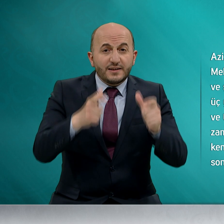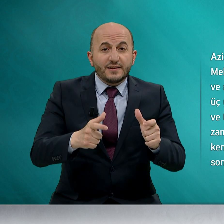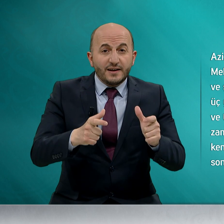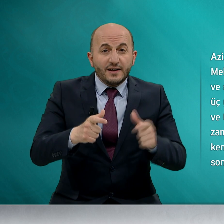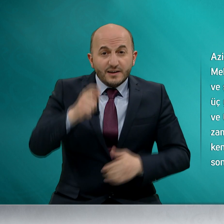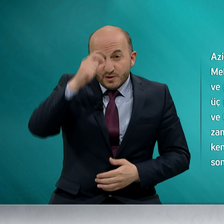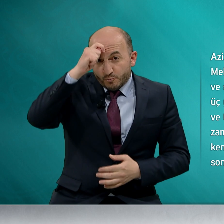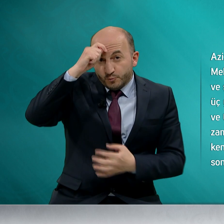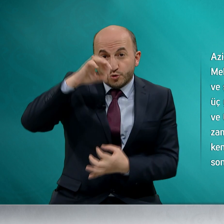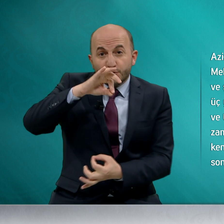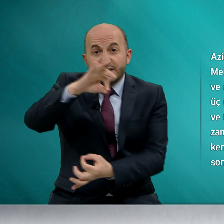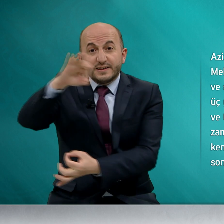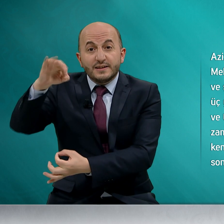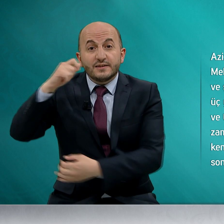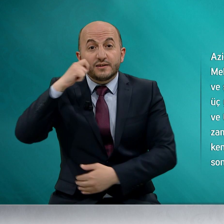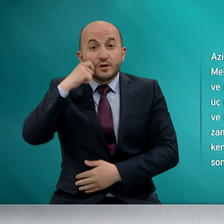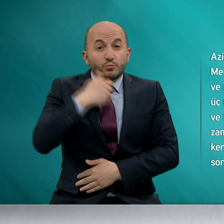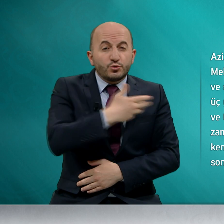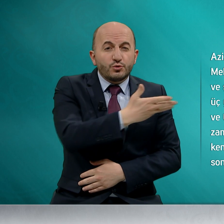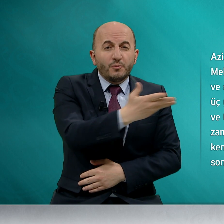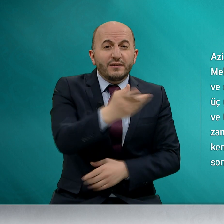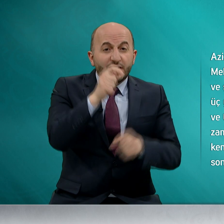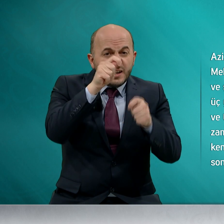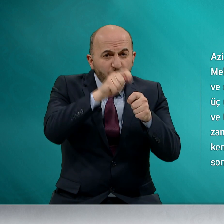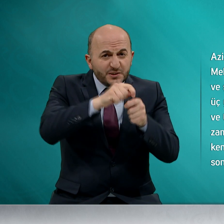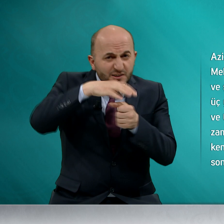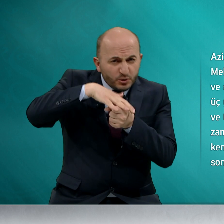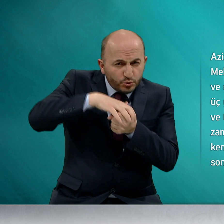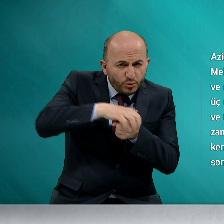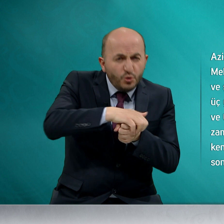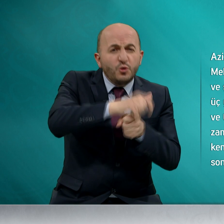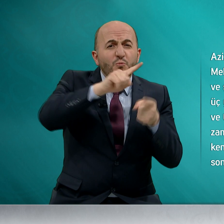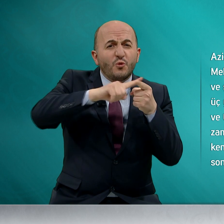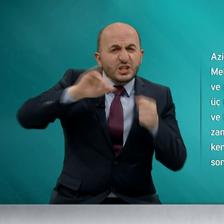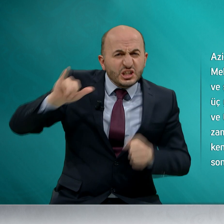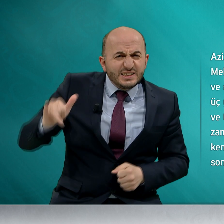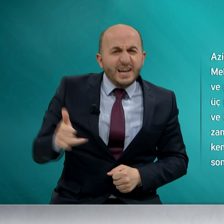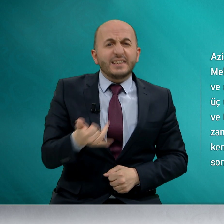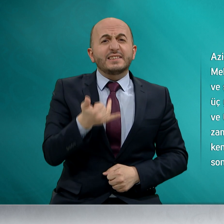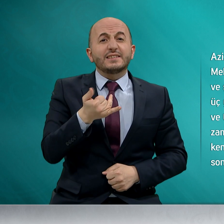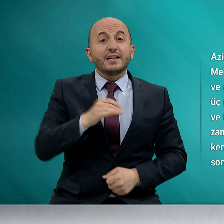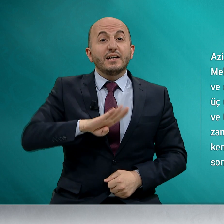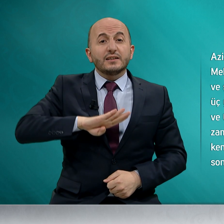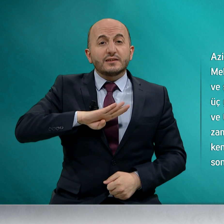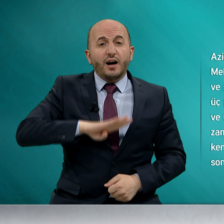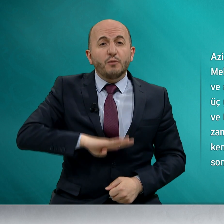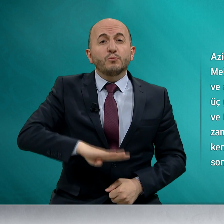Mekke'de müşriklerin Müslümanlara yaptıkları zulüm ve şiddet